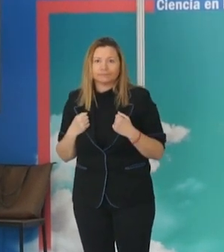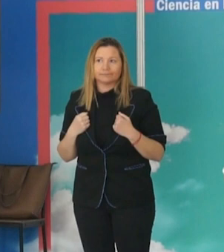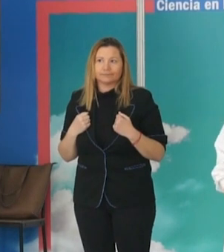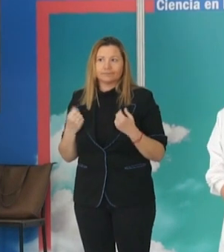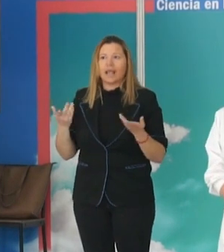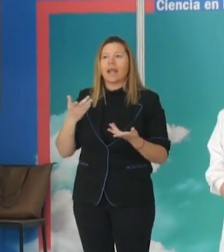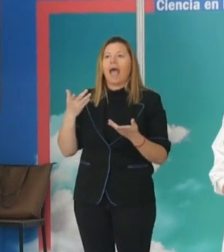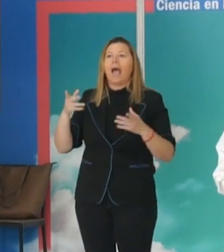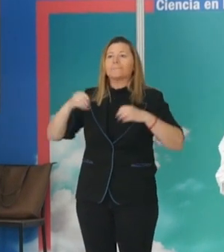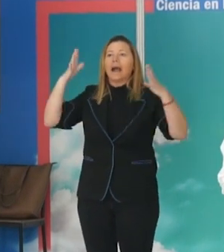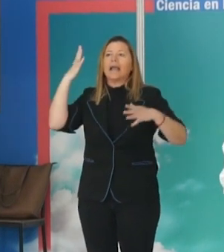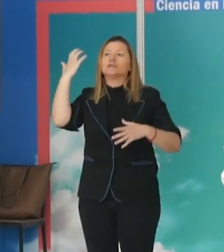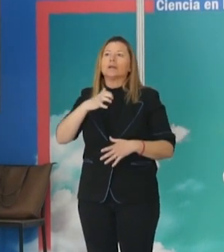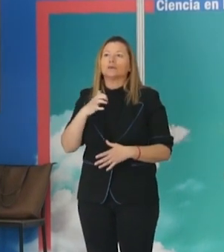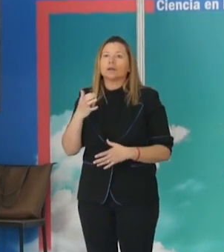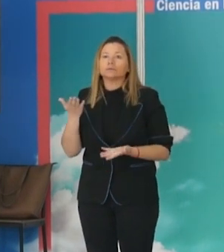¿Magia sobrenatural?